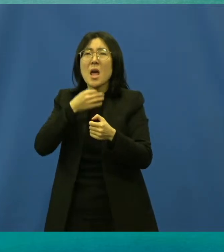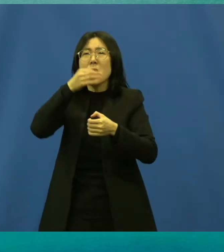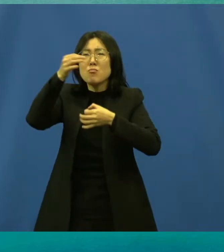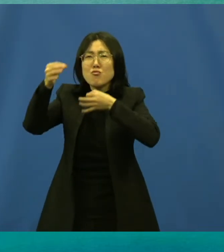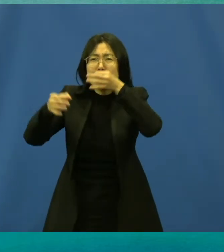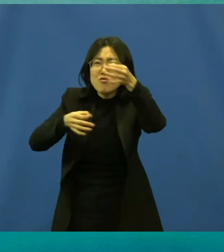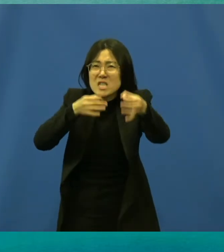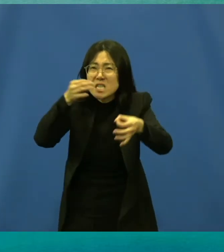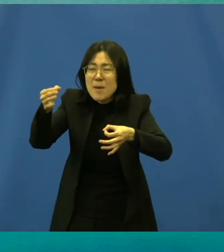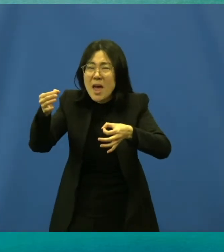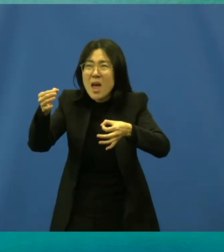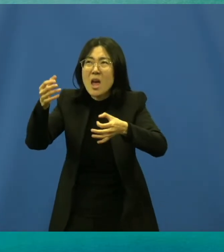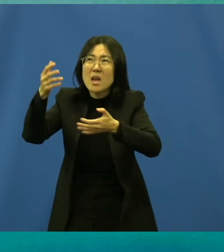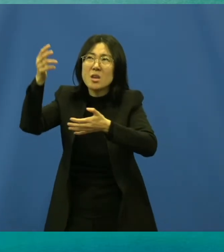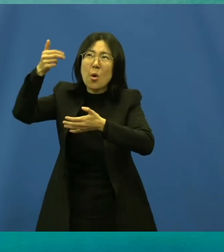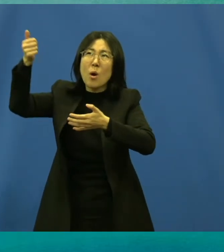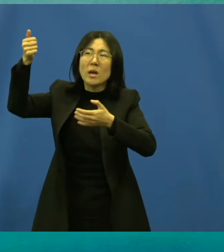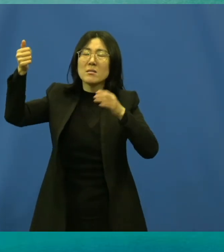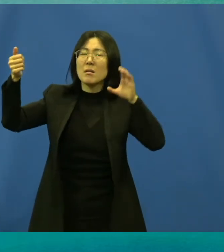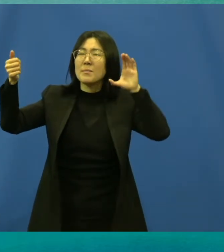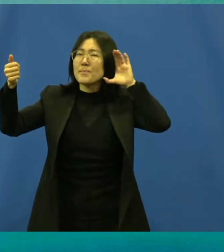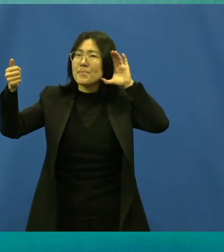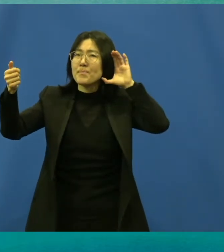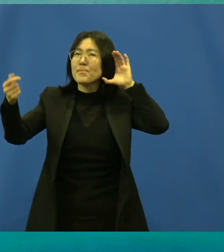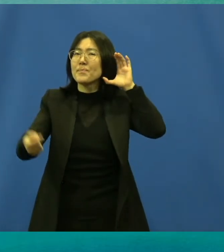부르짖음이 그의 귀에 들렸도다.